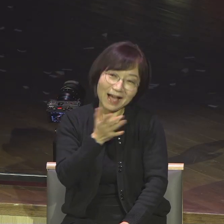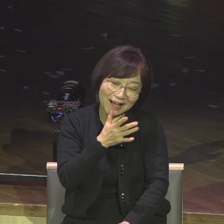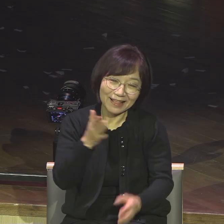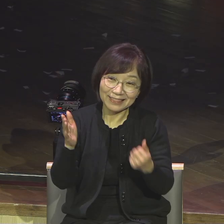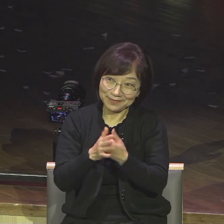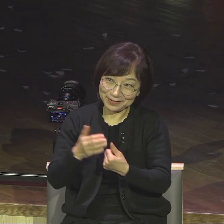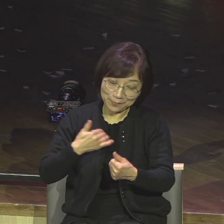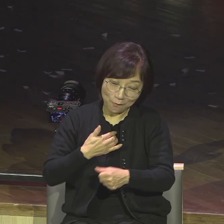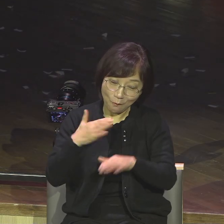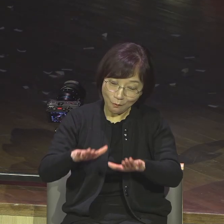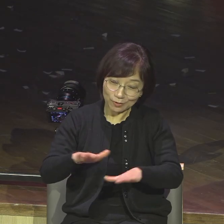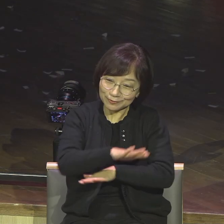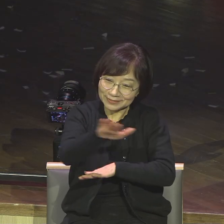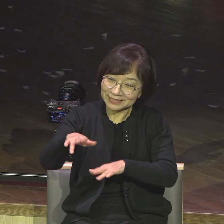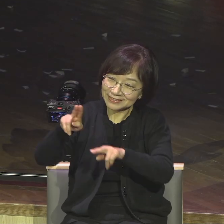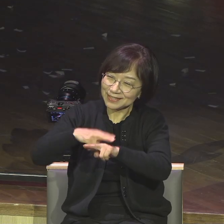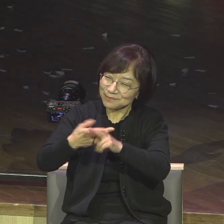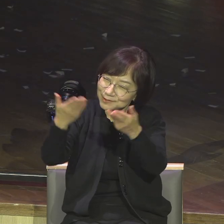거지요? 그렇단다.